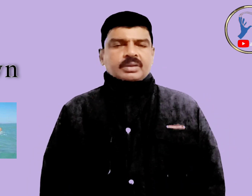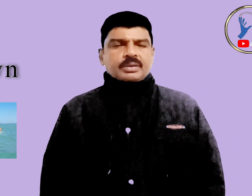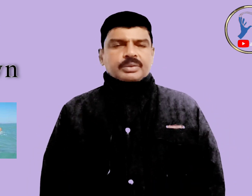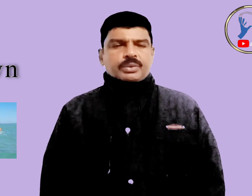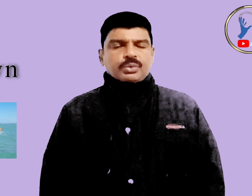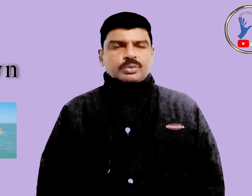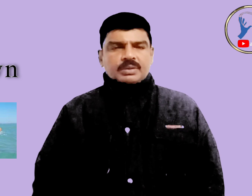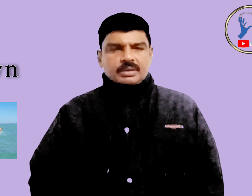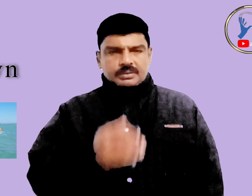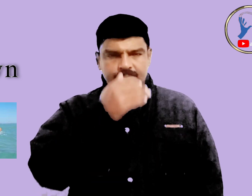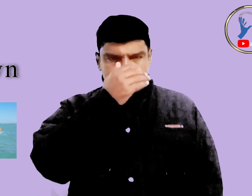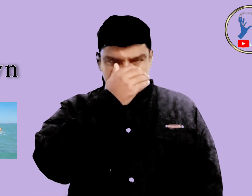डूबना,